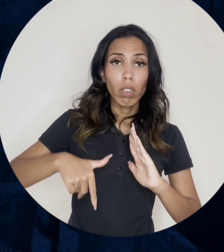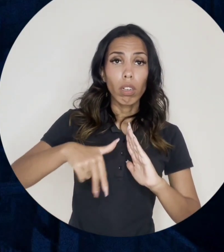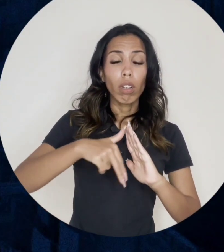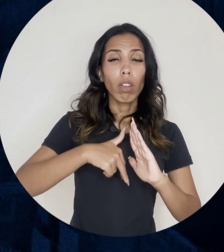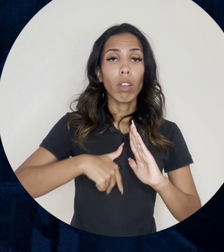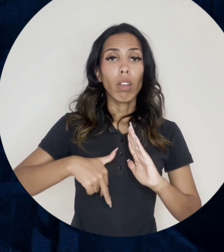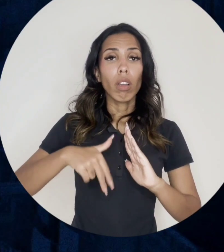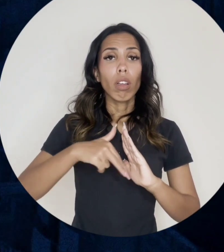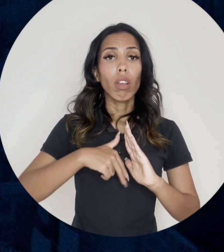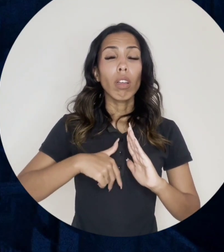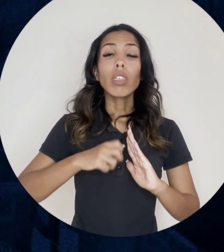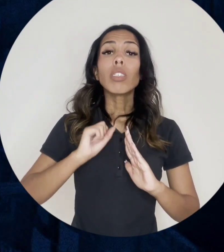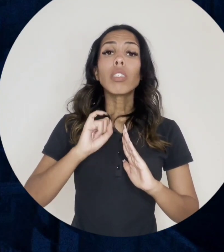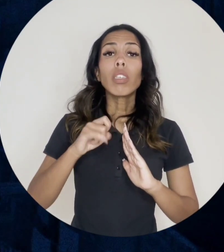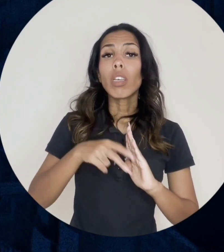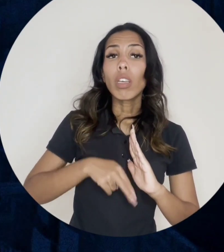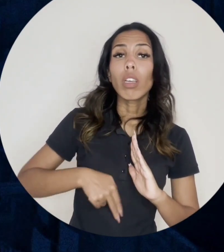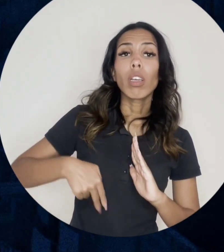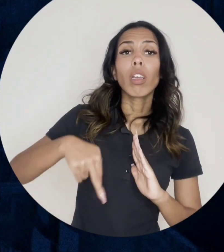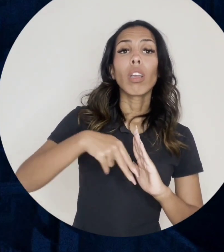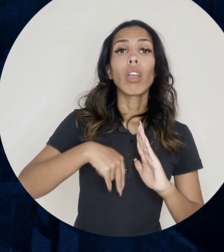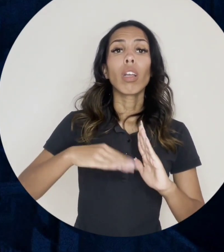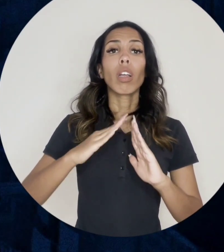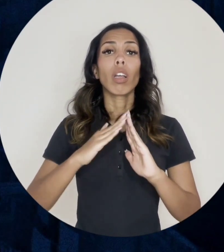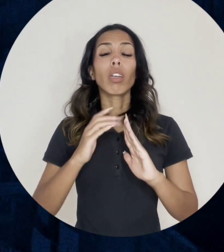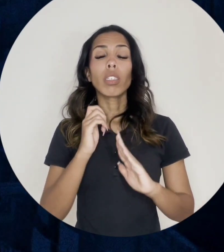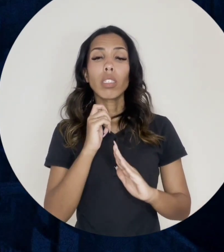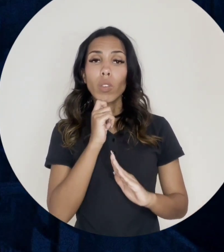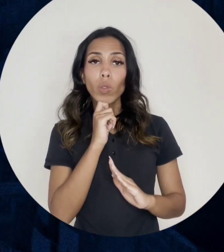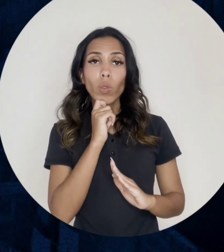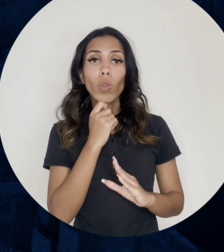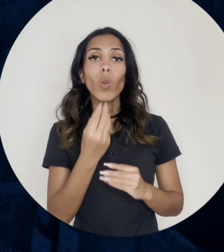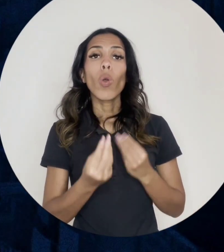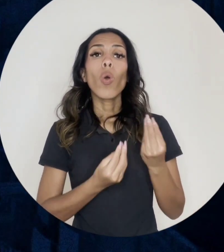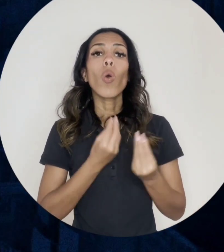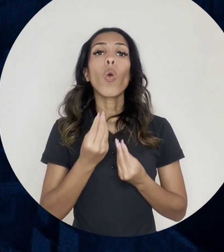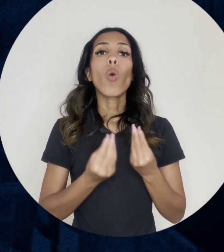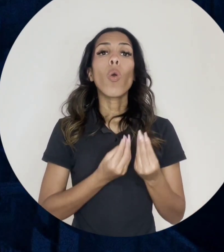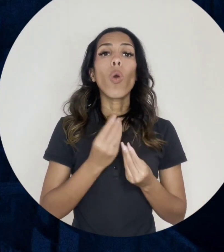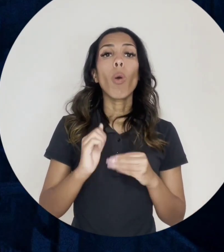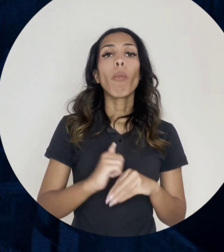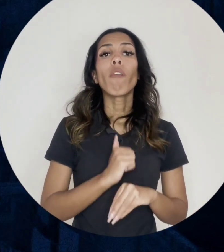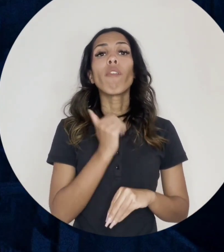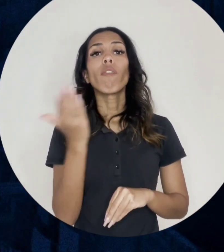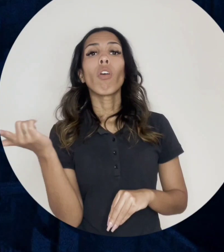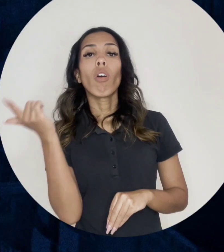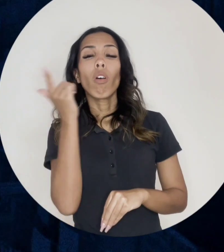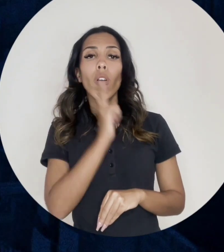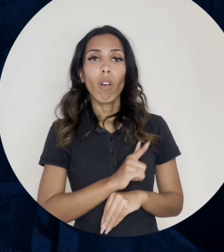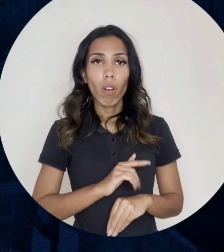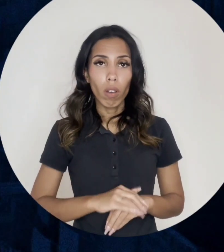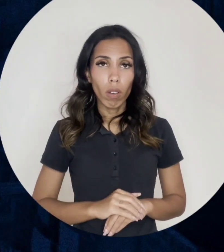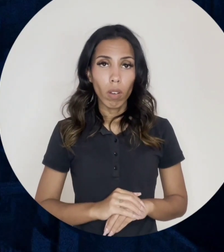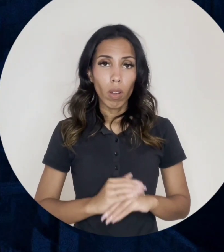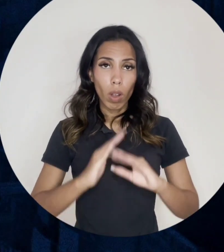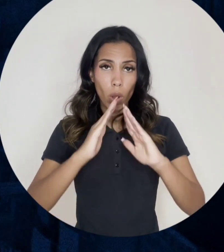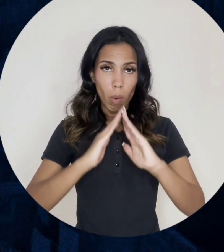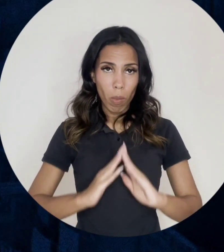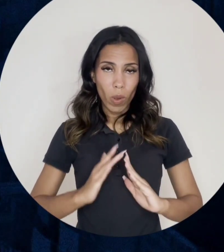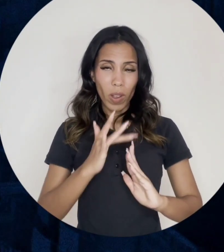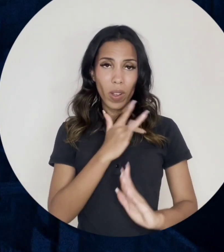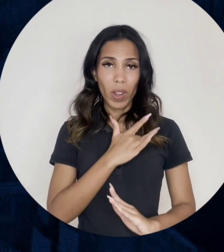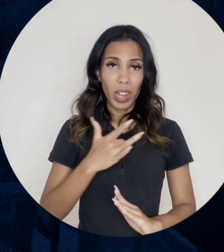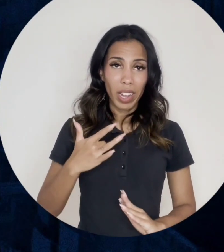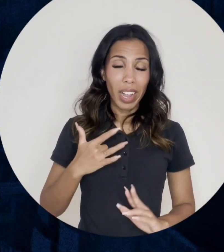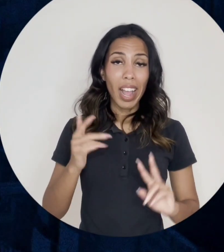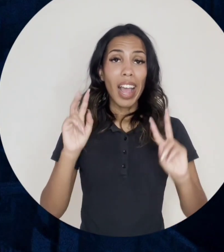Se ele não andar na casa dele, como é que ele vai ter essa mobilidade do lado de fora? A causa da moradia saudável é